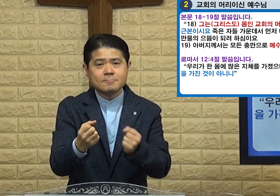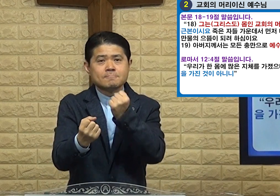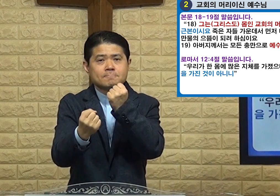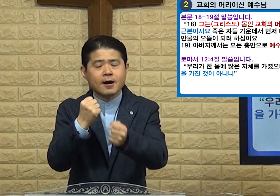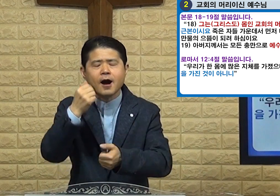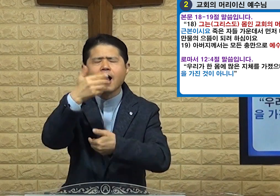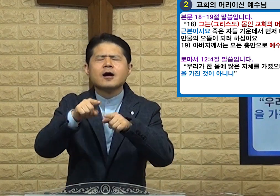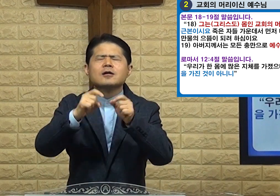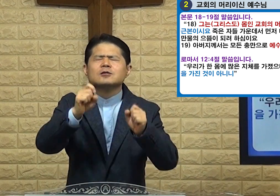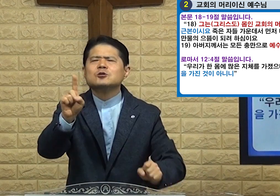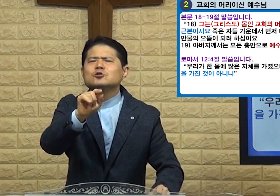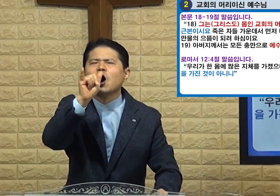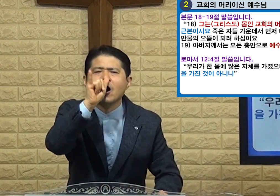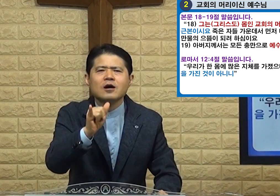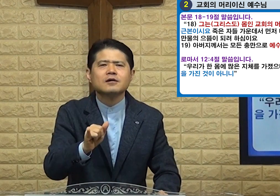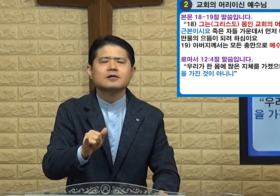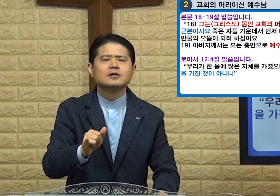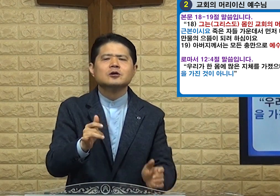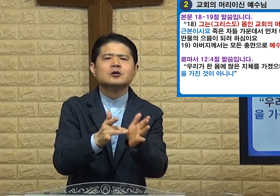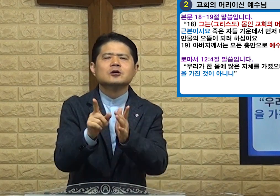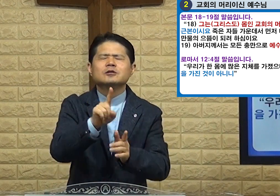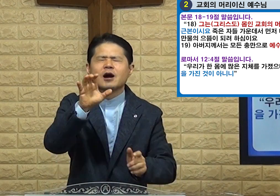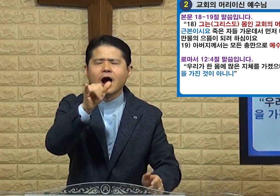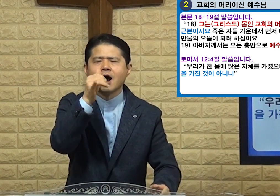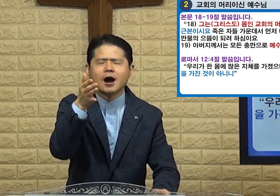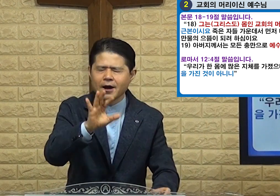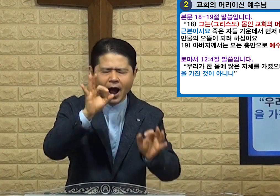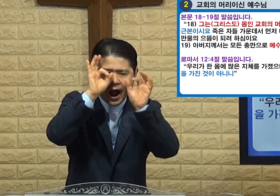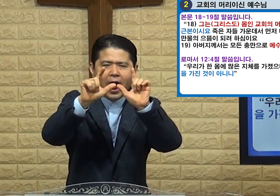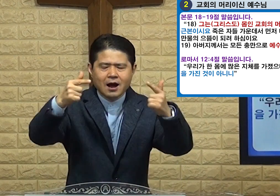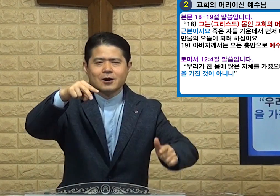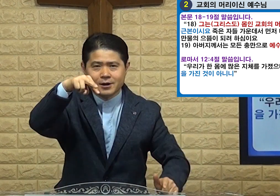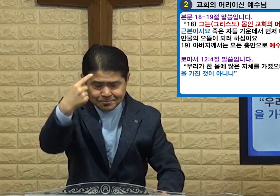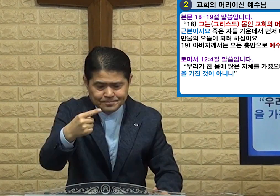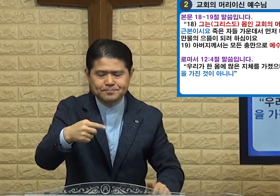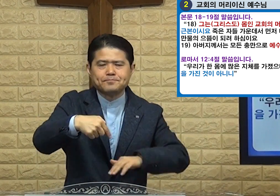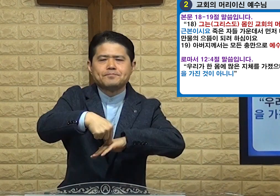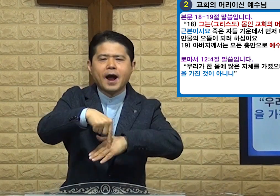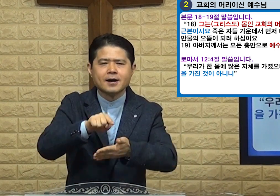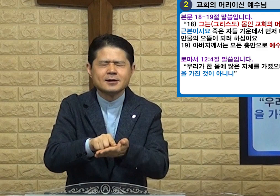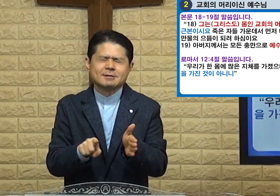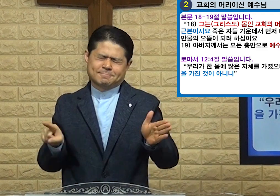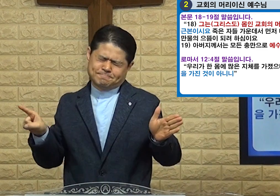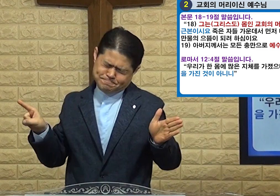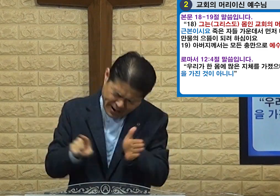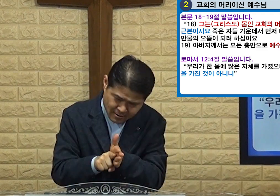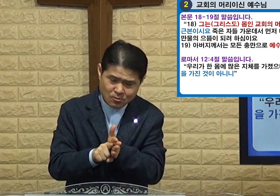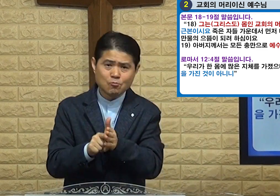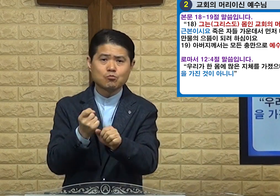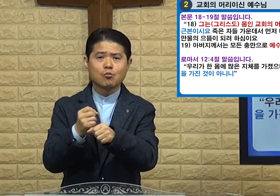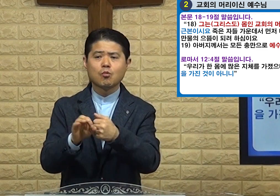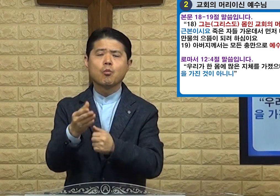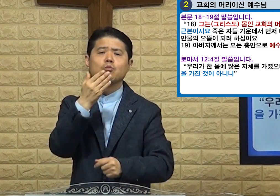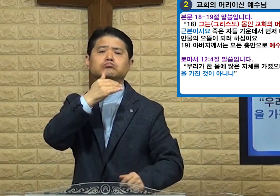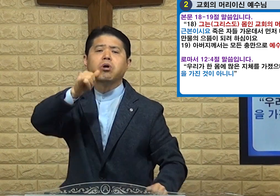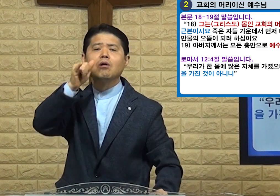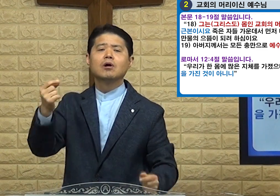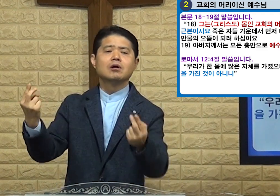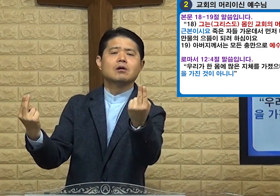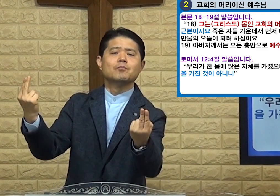수는 없지만 그럼에도 어디에 우리가 가는지 알 수 있고 보지 못하더라도 마음속으로 정말로 믿는다면